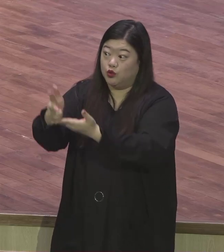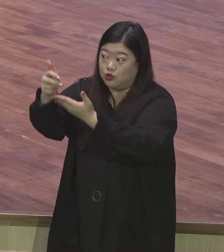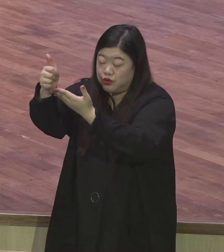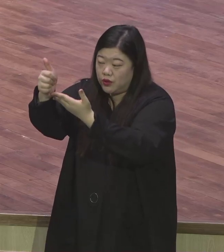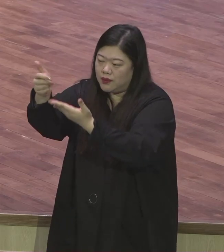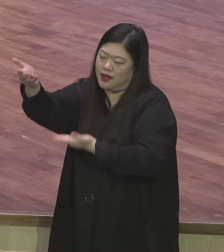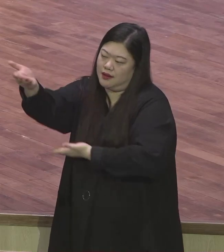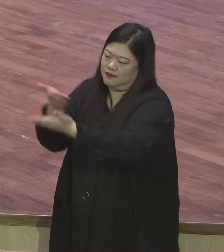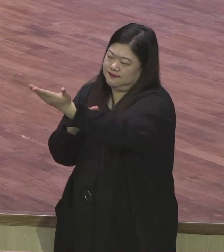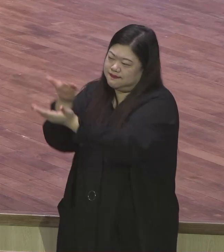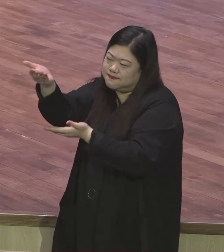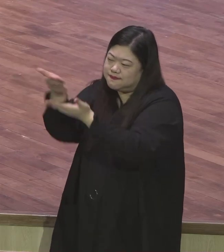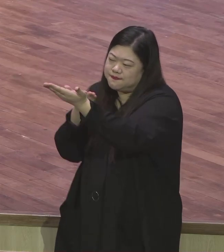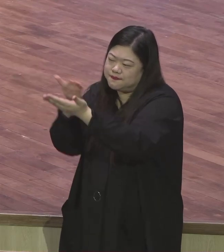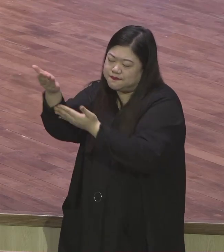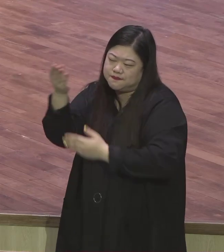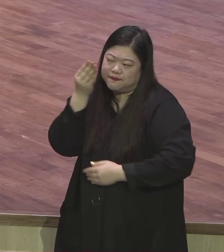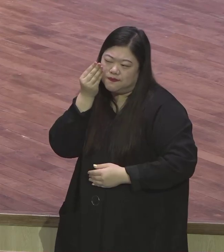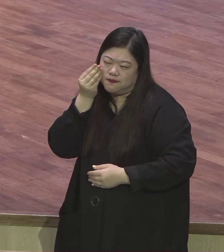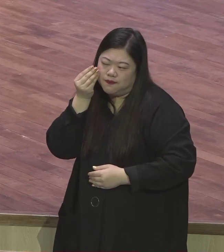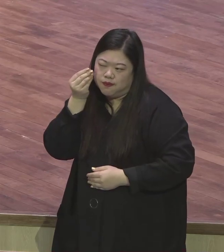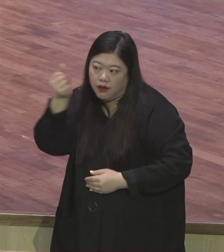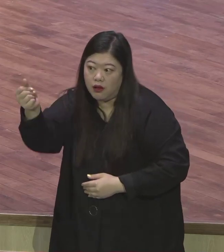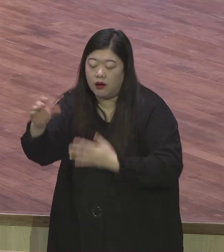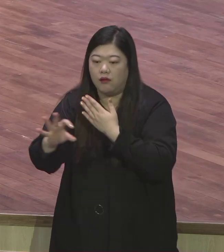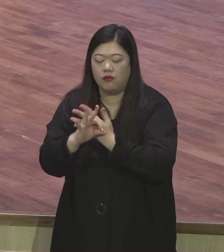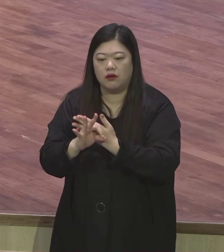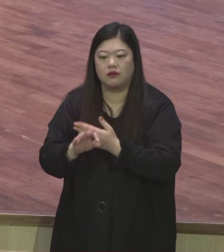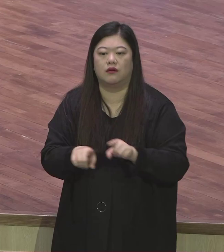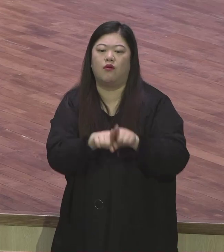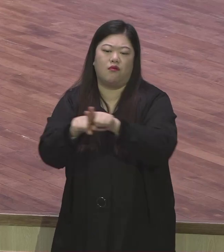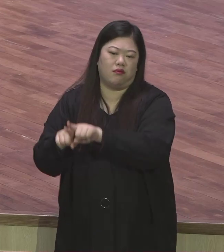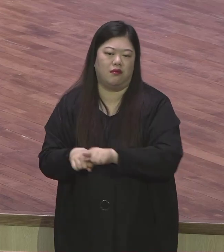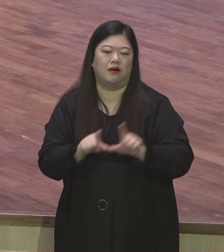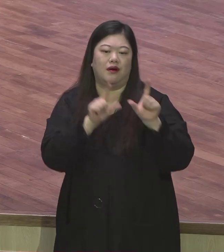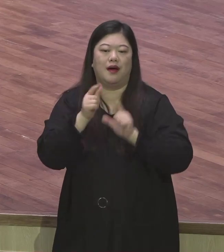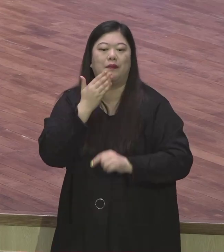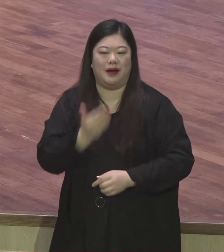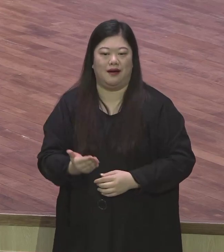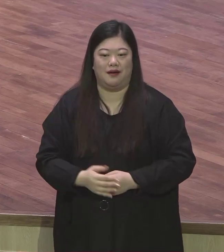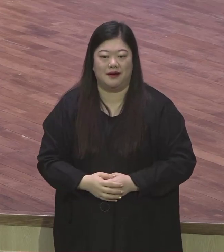교제를 나누면서 동행하는 삶을 살아야만 합니다.